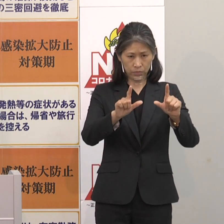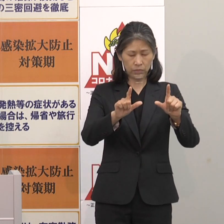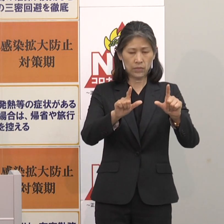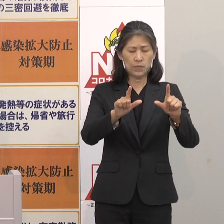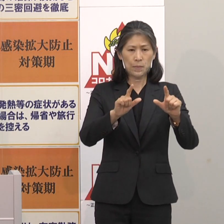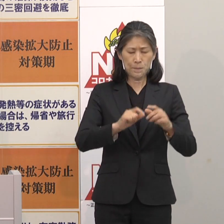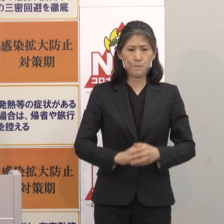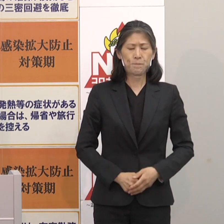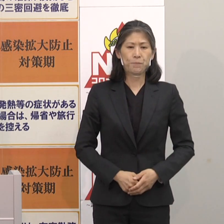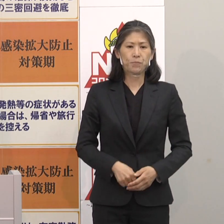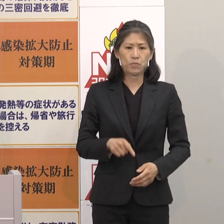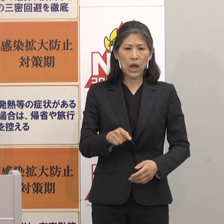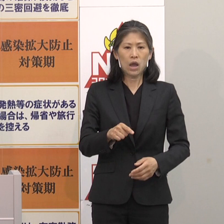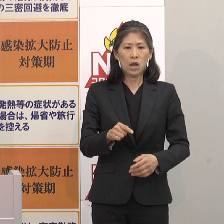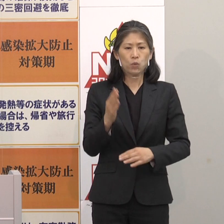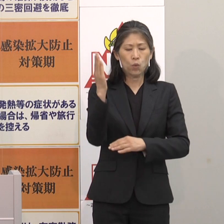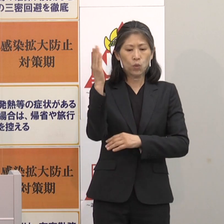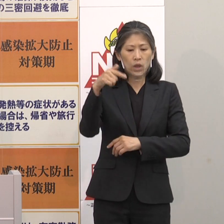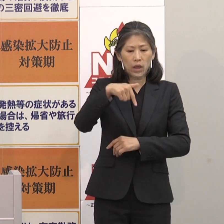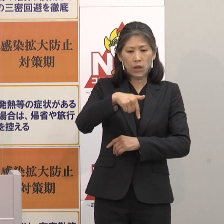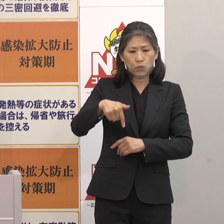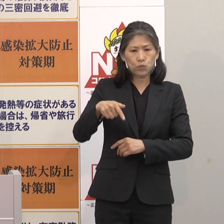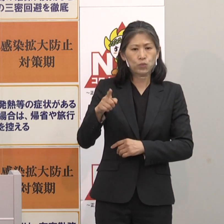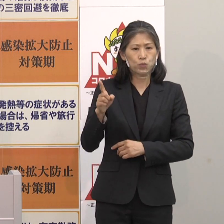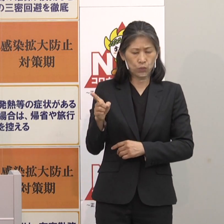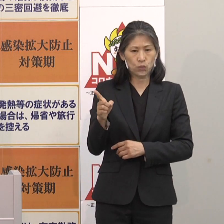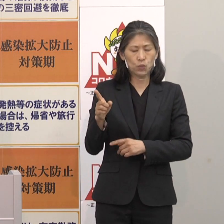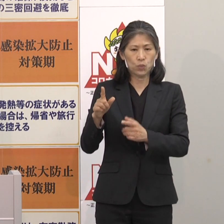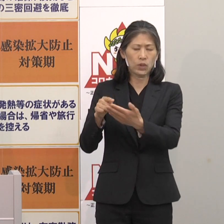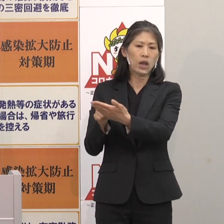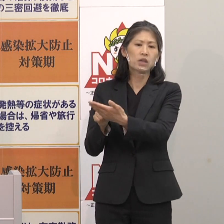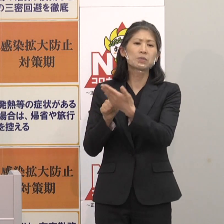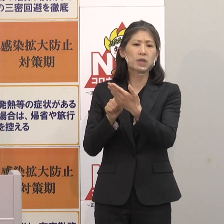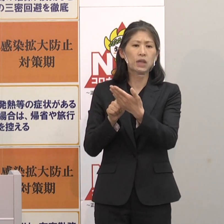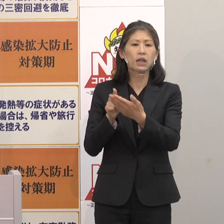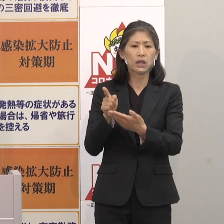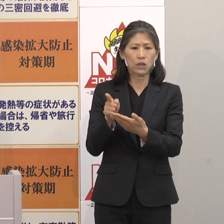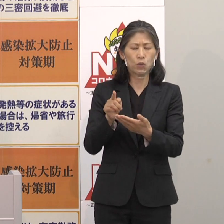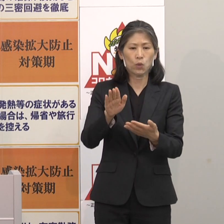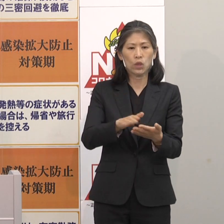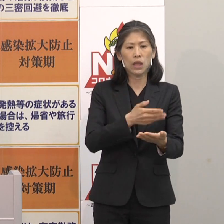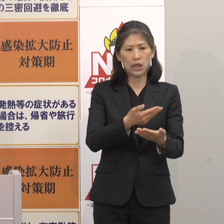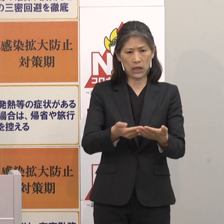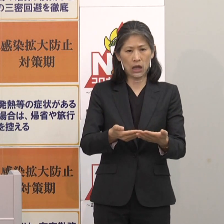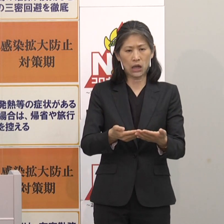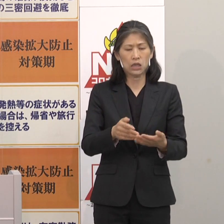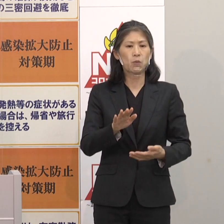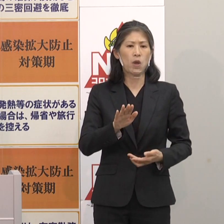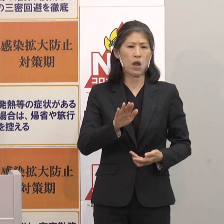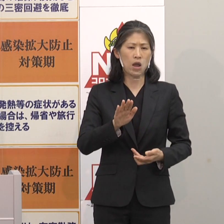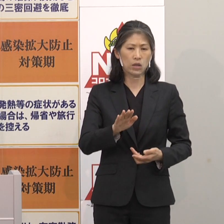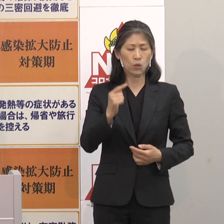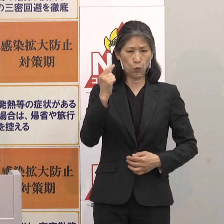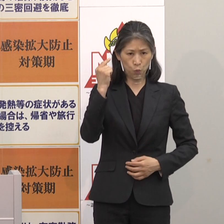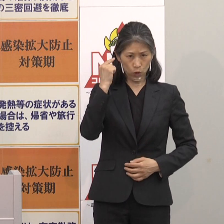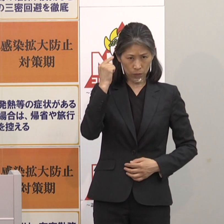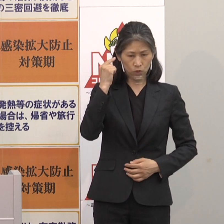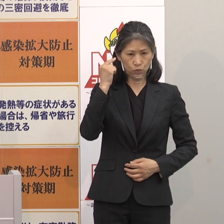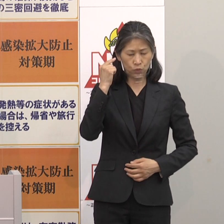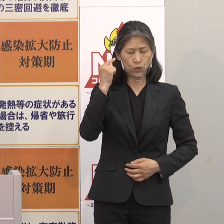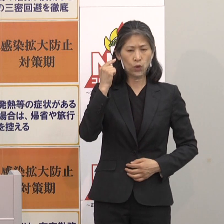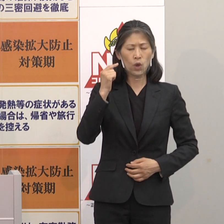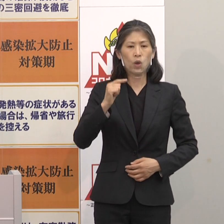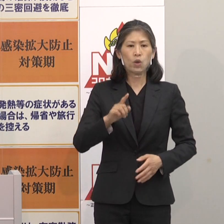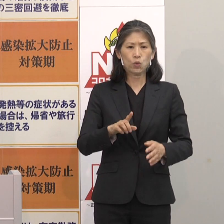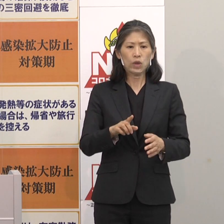は政府の方で示されていたことを記憶しております。それが給